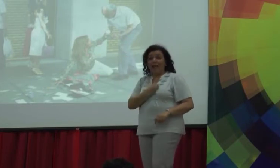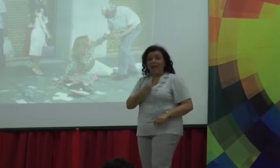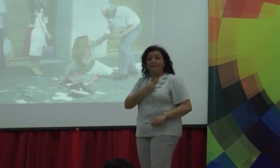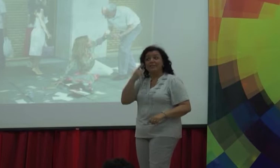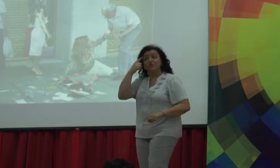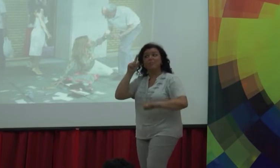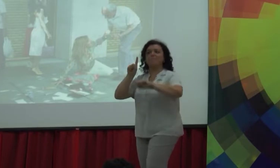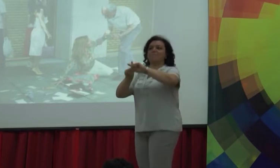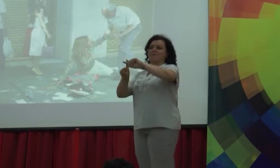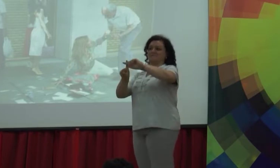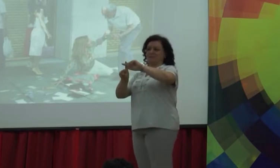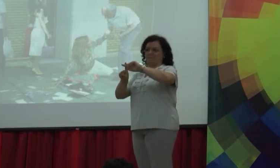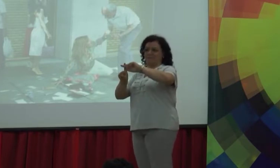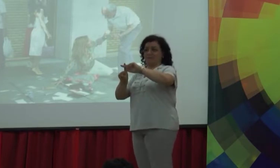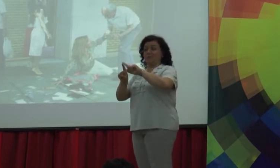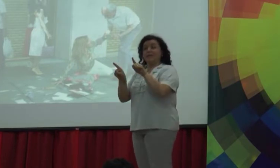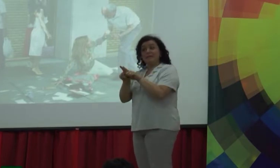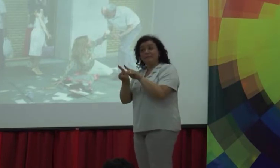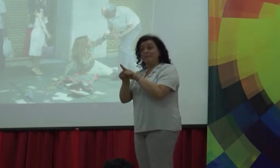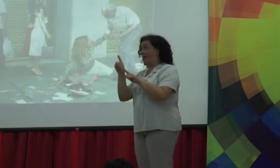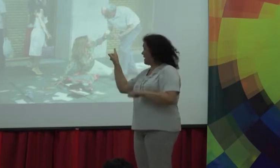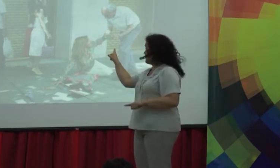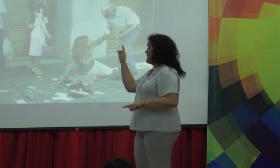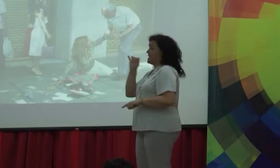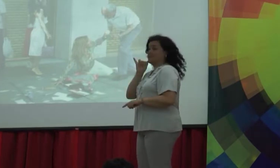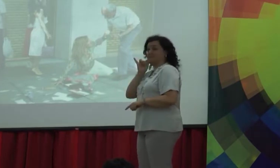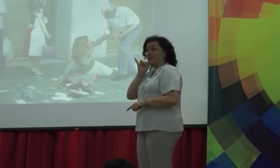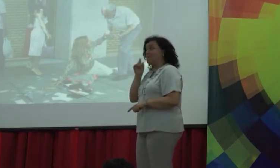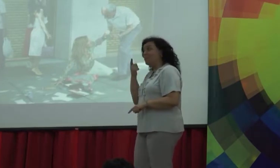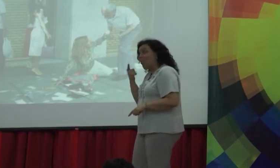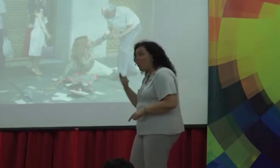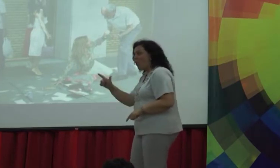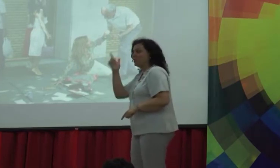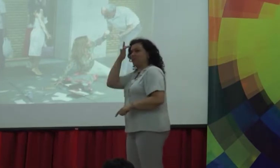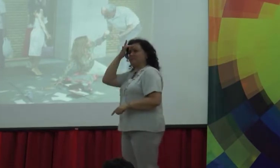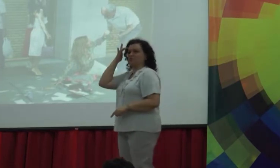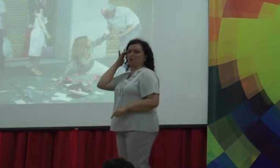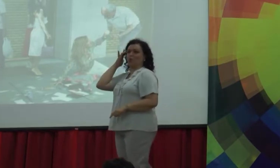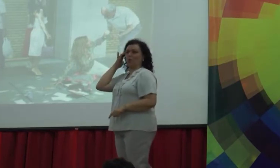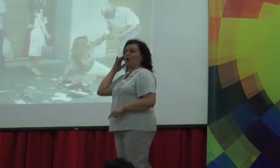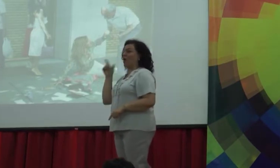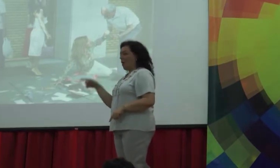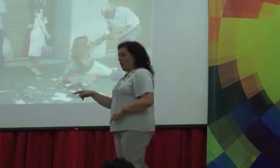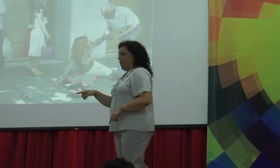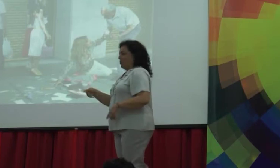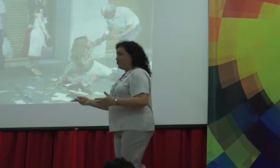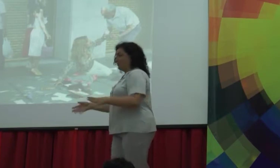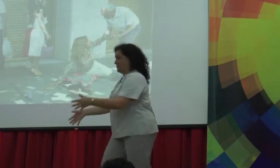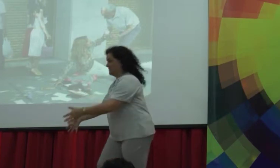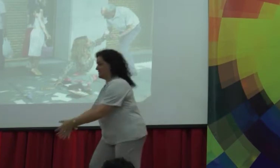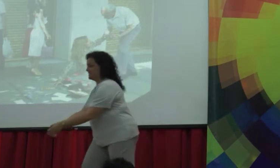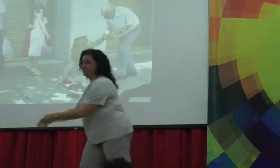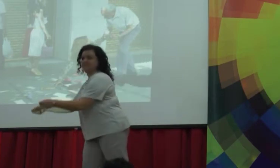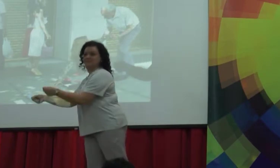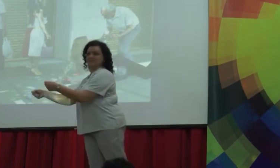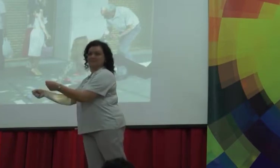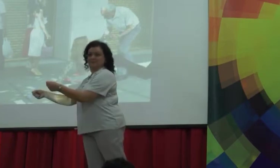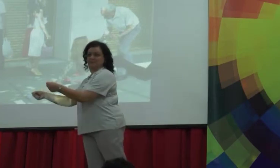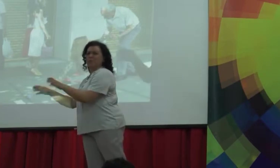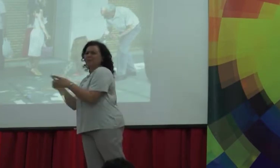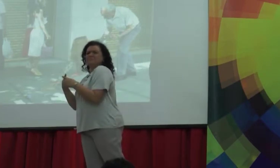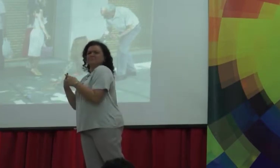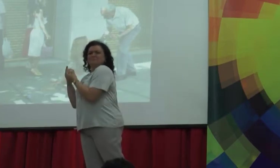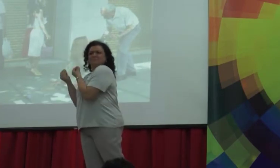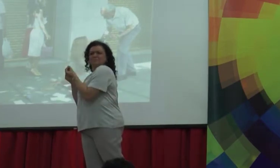e ser uma pessoa melhor, transformar no pensamento positivo. Então, esse exemplo mostra como uma